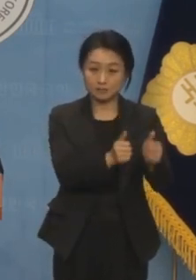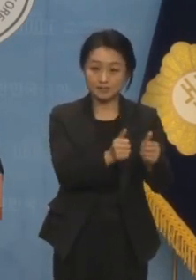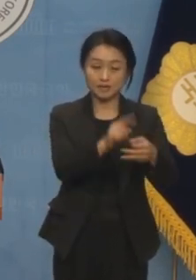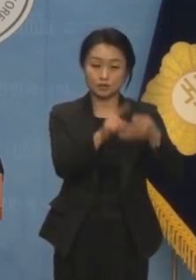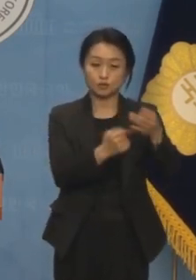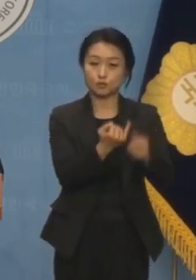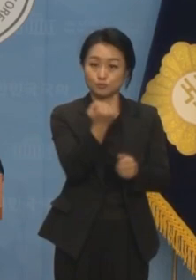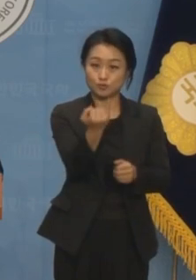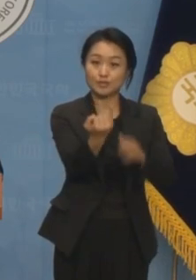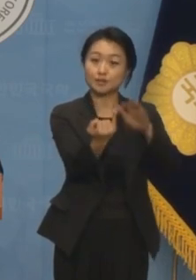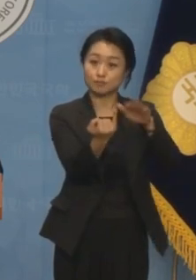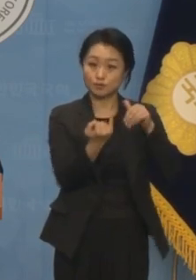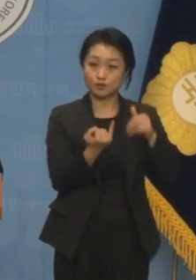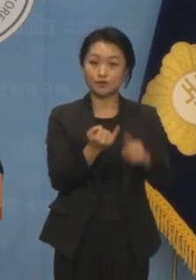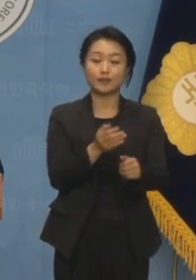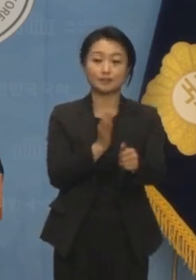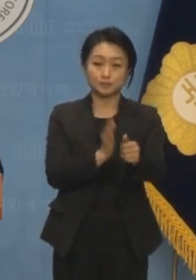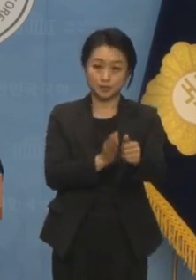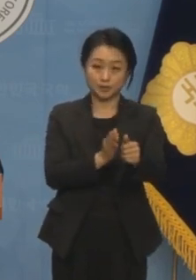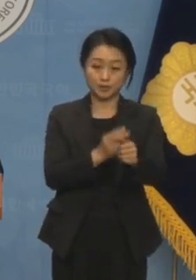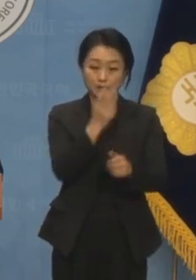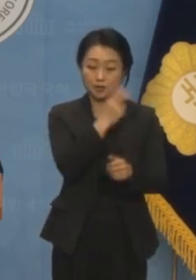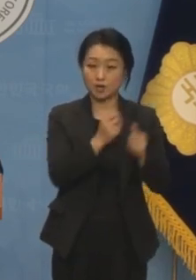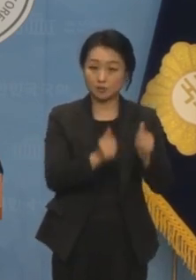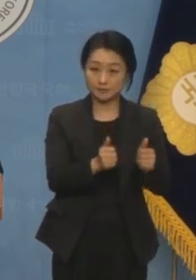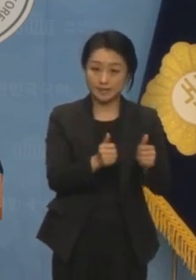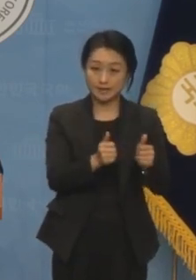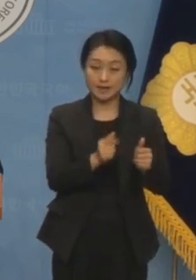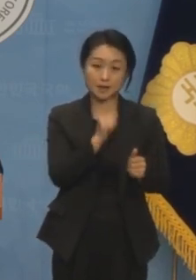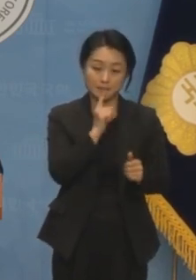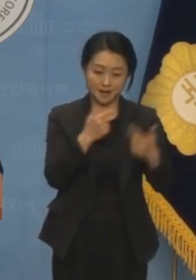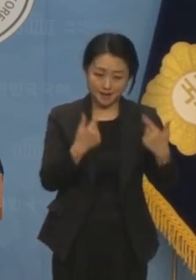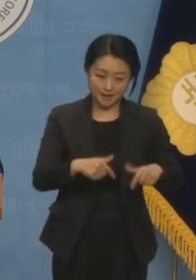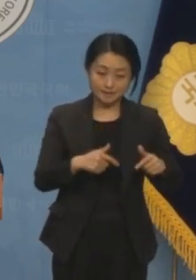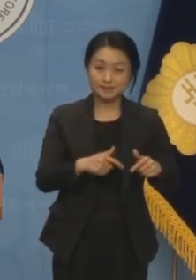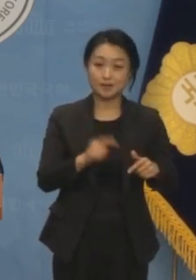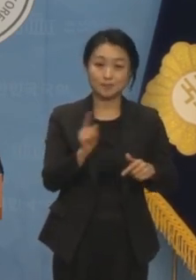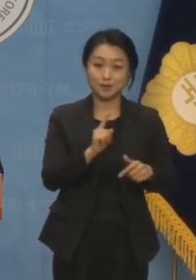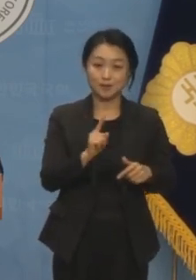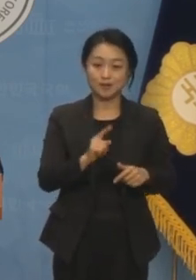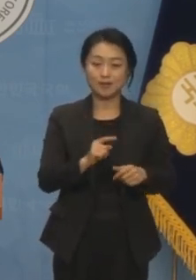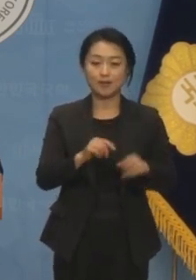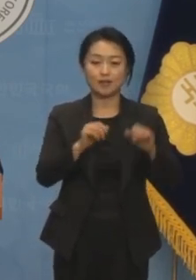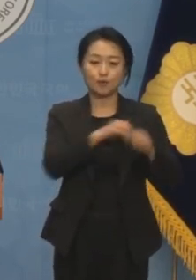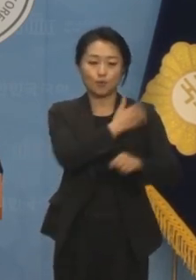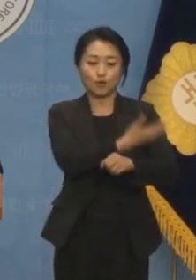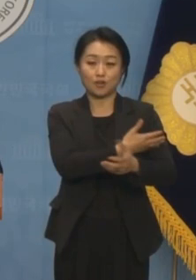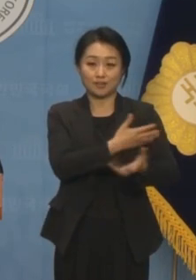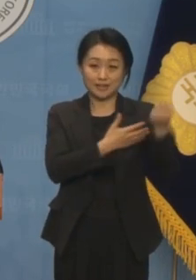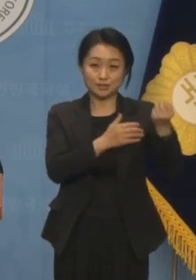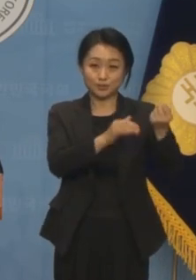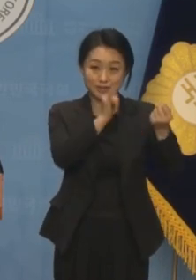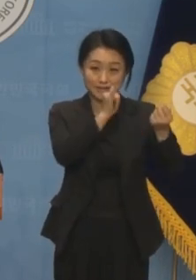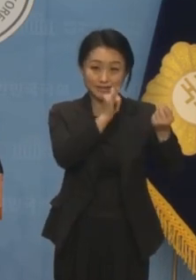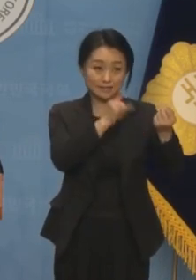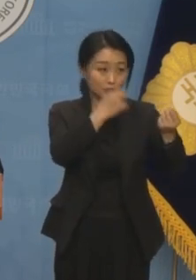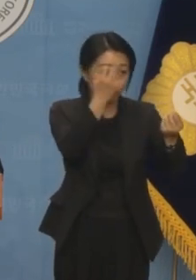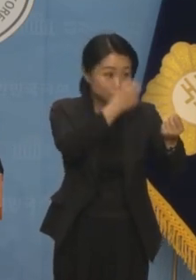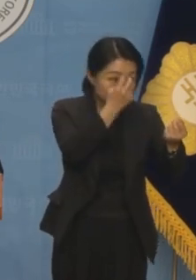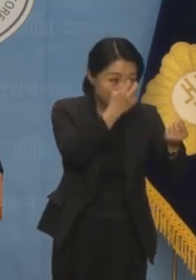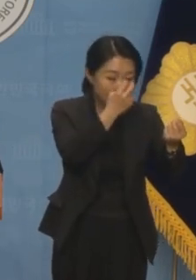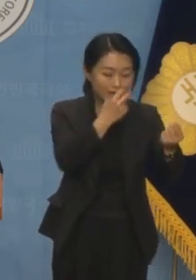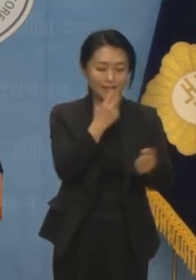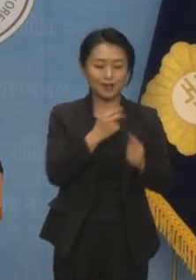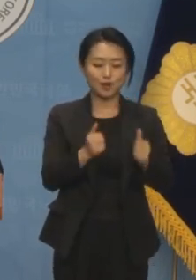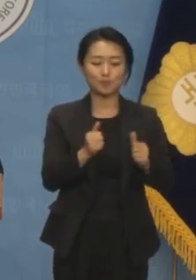당장 소환하기를 바랍니다. 검찰이 누누이 강조해왔던 살아있는 권력 수사가 검찰의